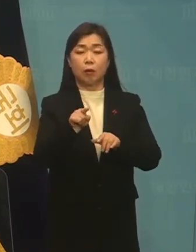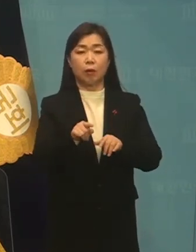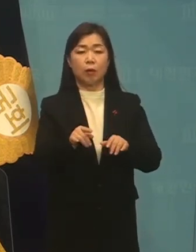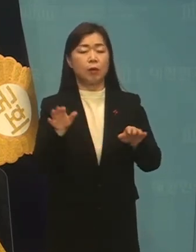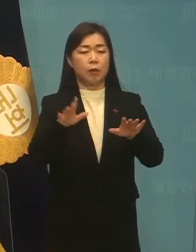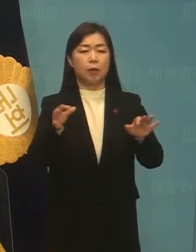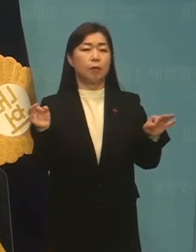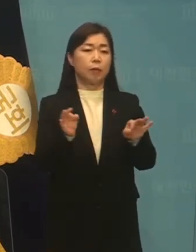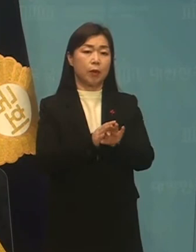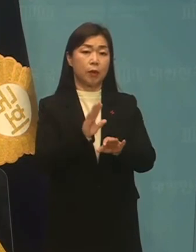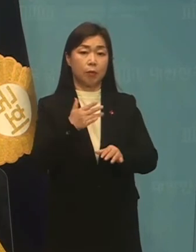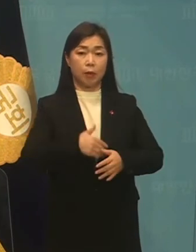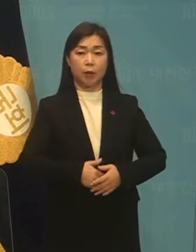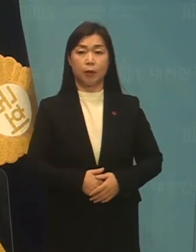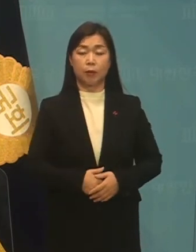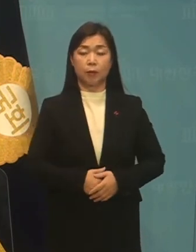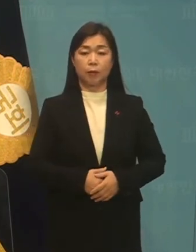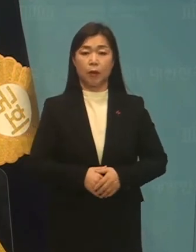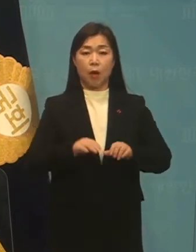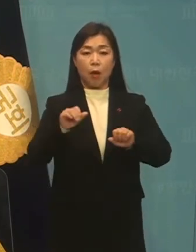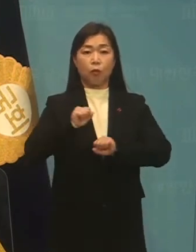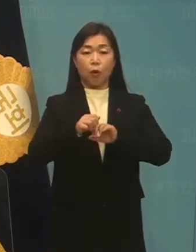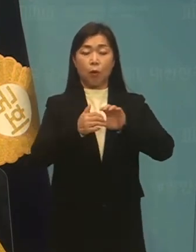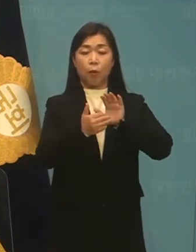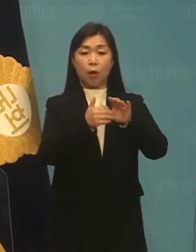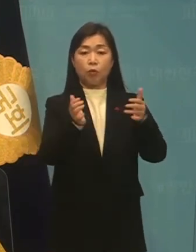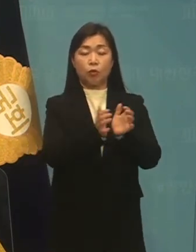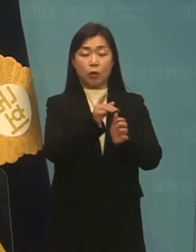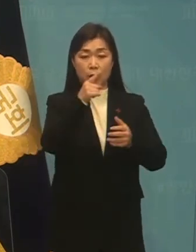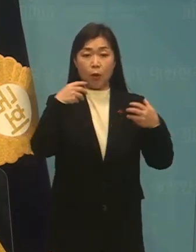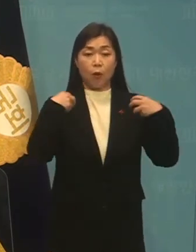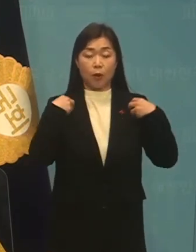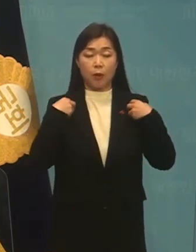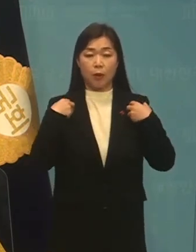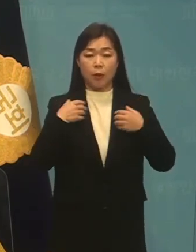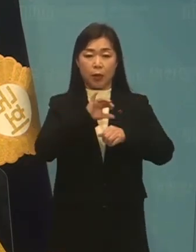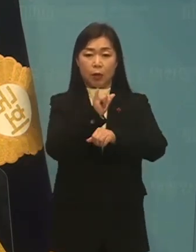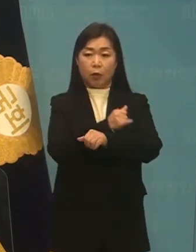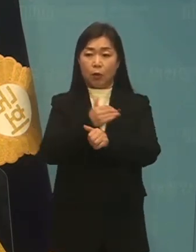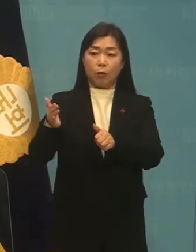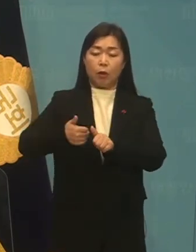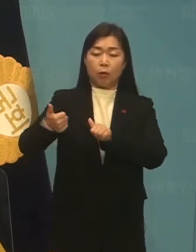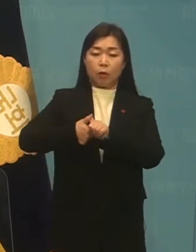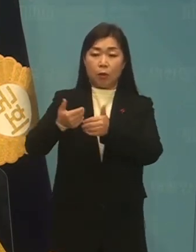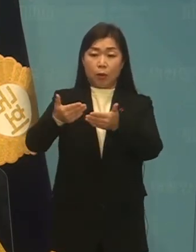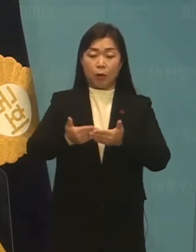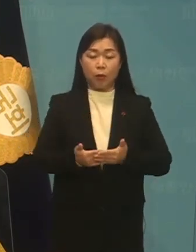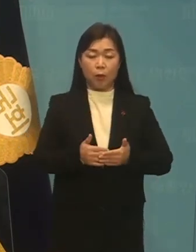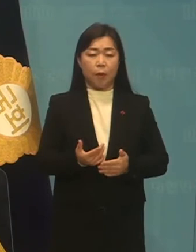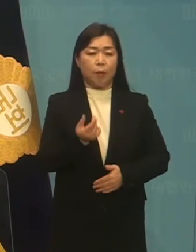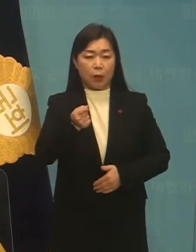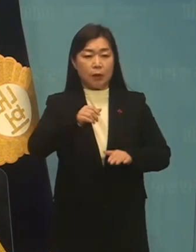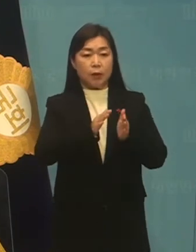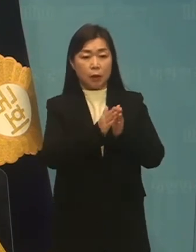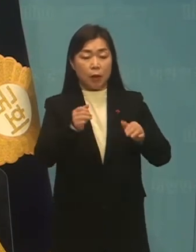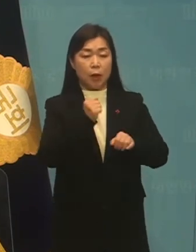합니다. 국방부 장관은 인권위로부터 받은 시정 공고를 조속히 이행하기